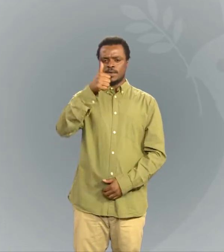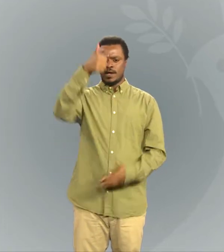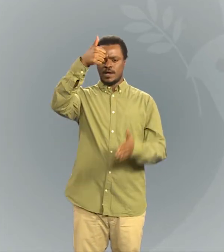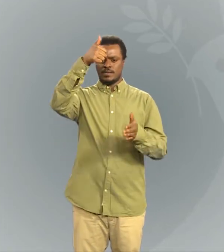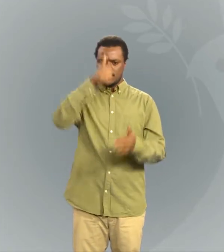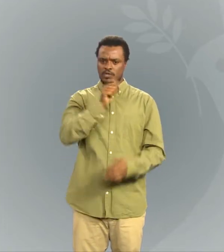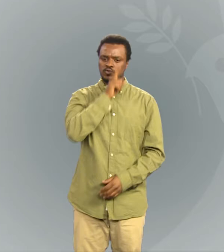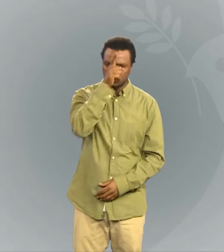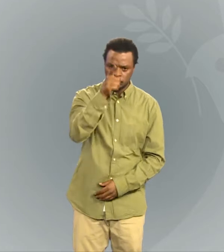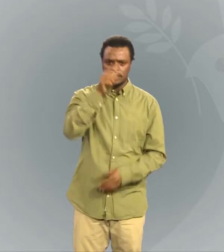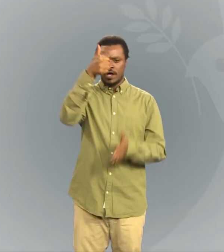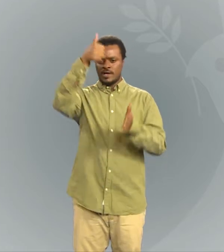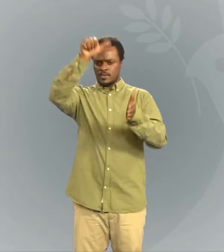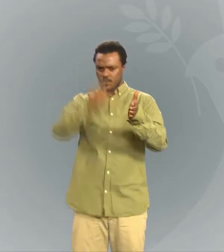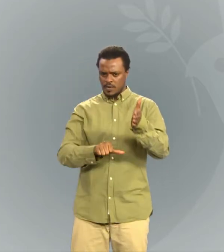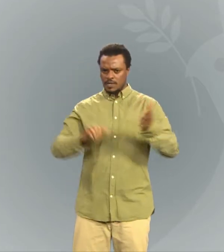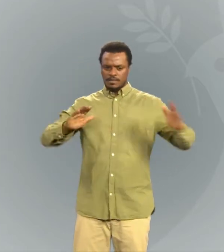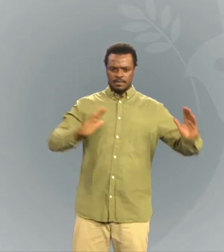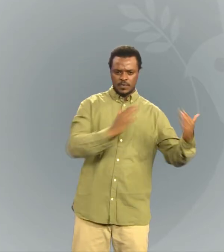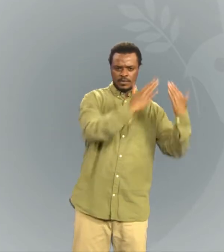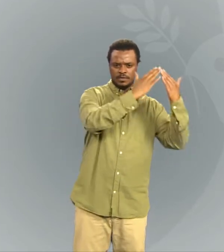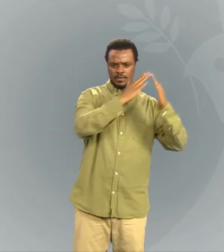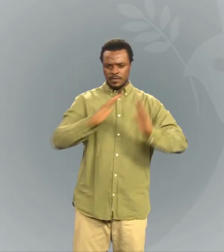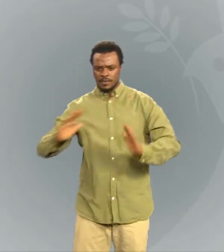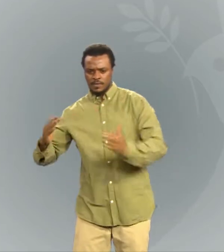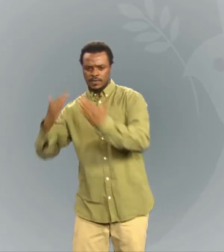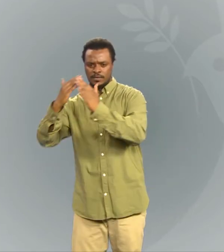Le premier jour de ce mois, on voit apparaître les sommets des montagnes.